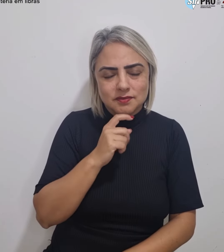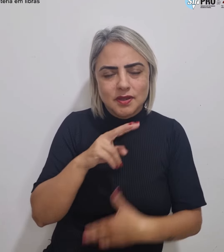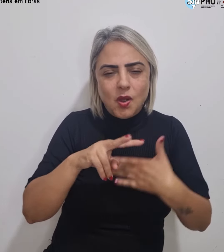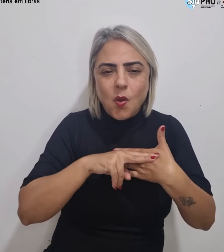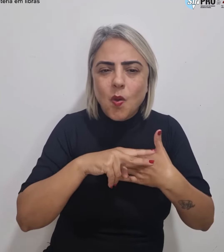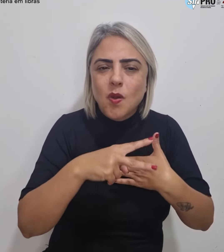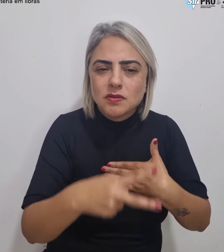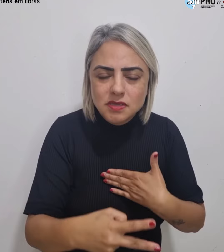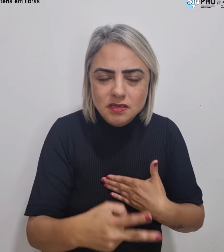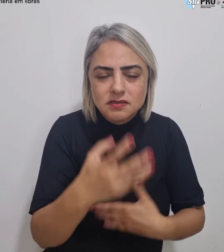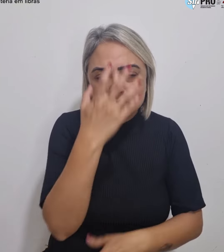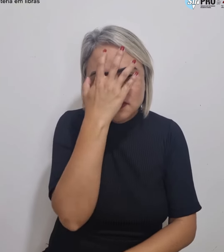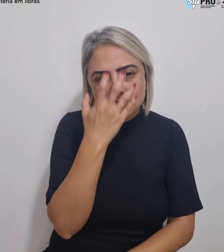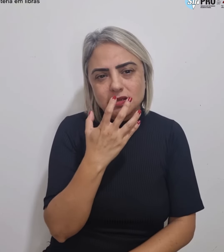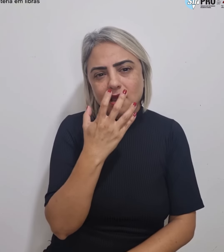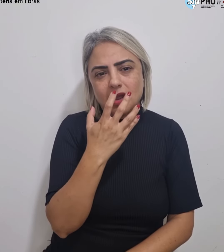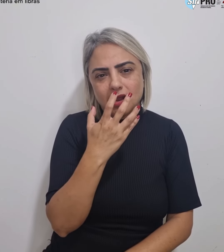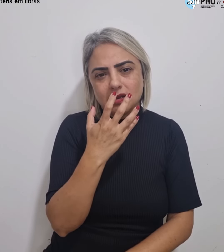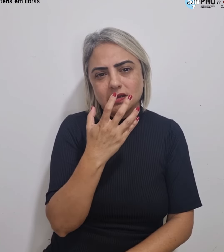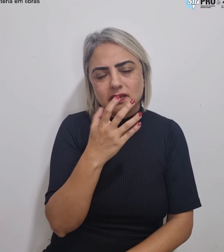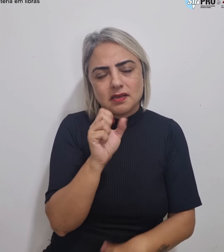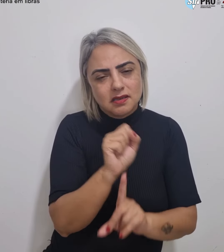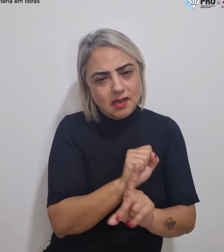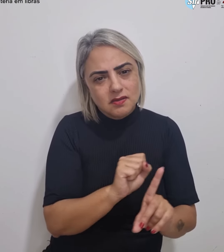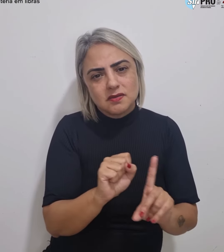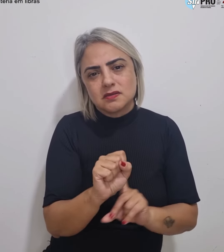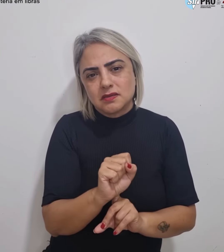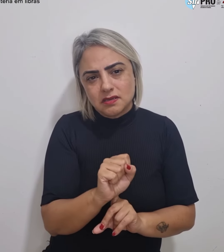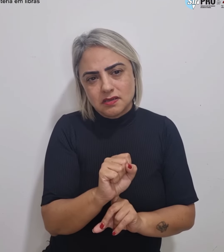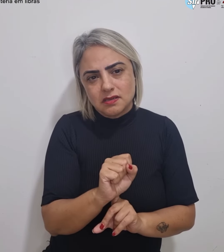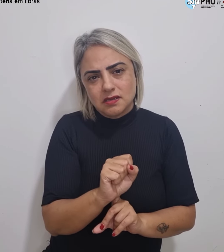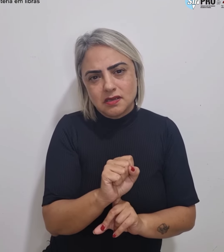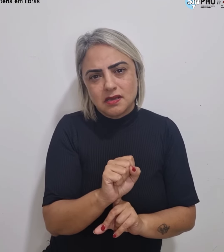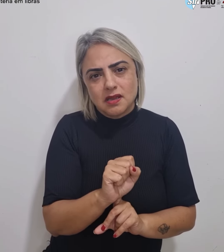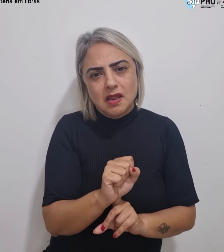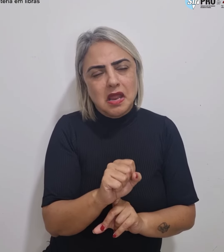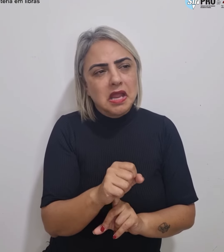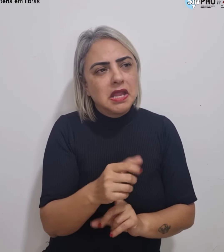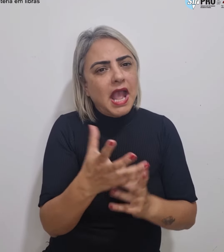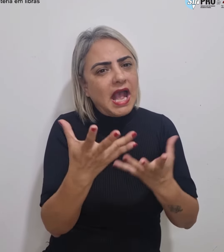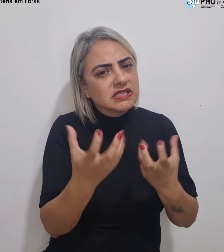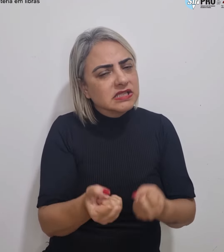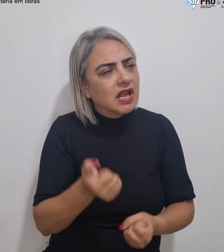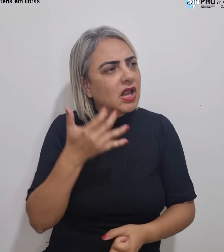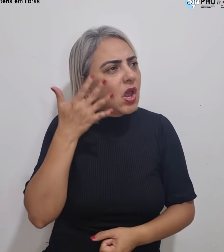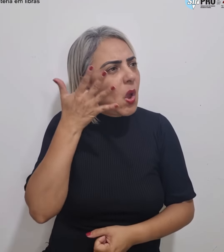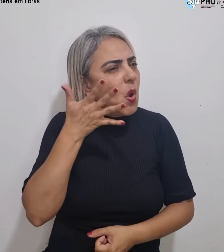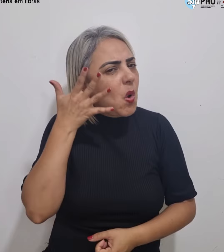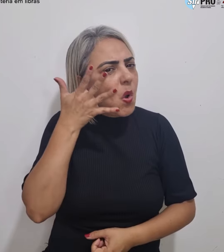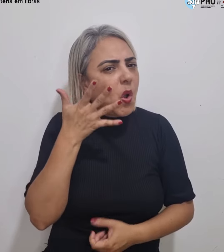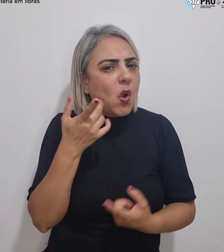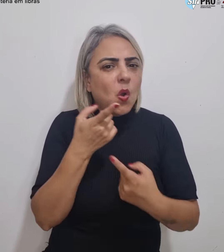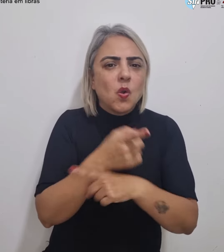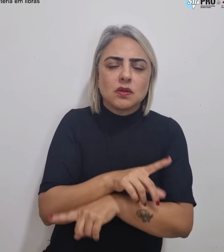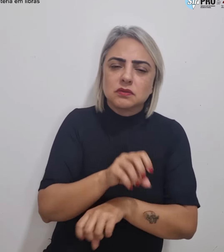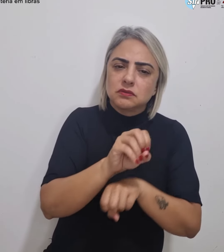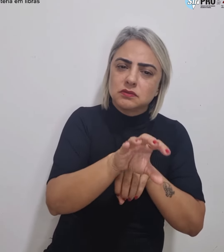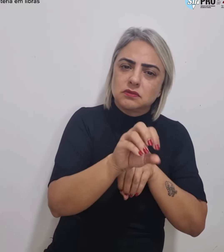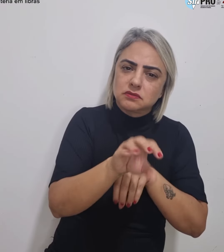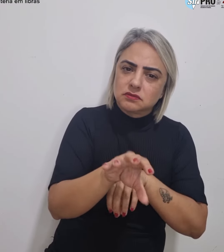seriamente em parte da sociedade que compra esse discurso avesso à educação. Entre